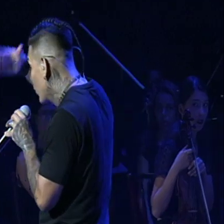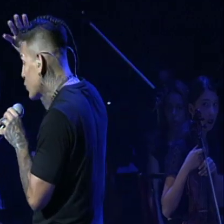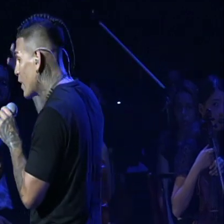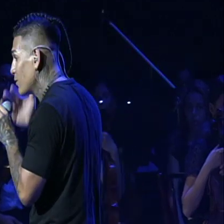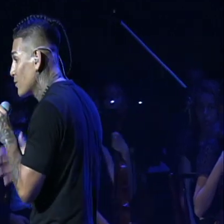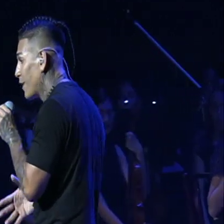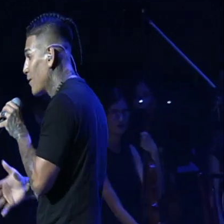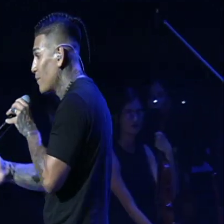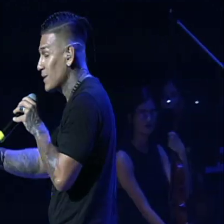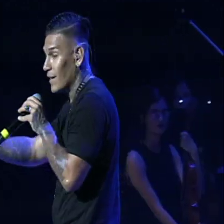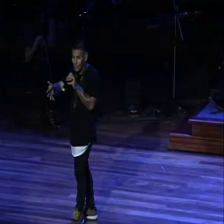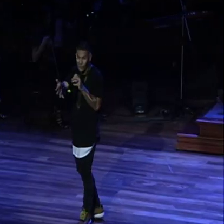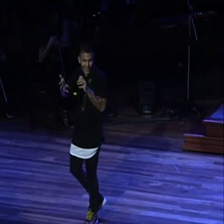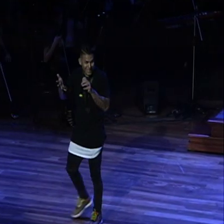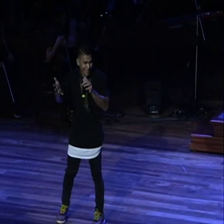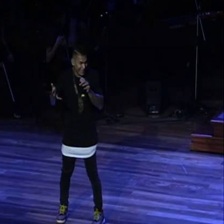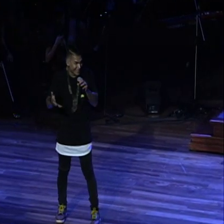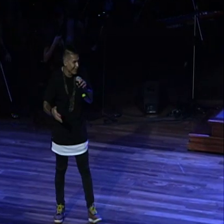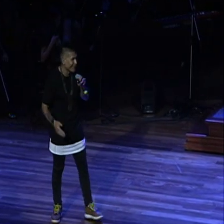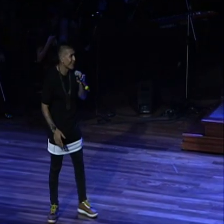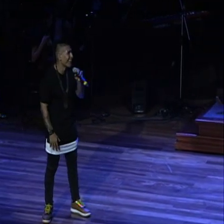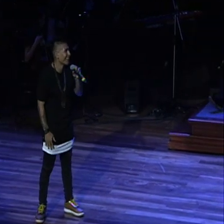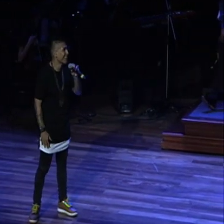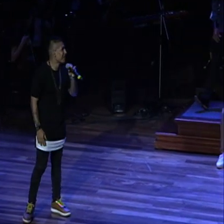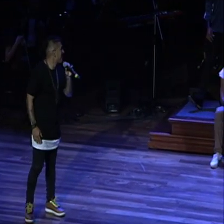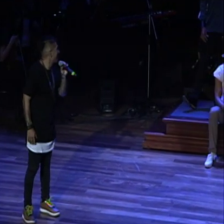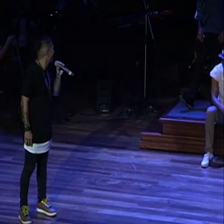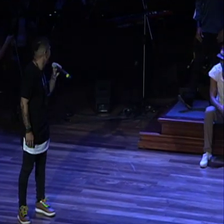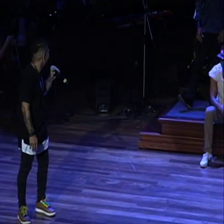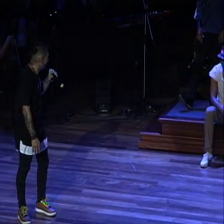hace muchos años, jamás pensé que fuera de la ministra de Cultura.